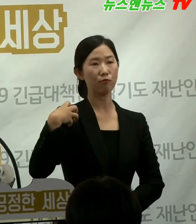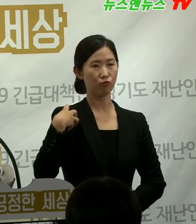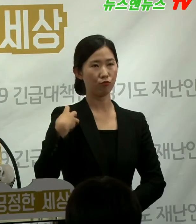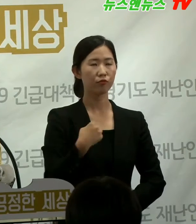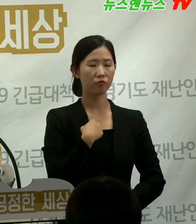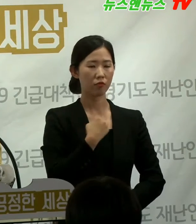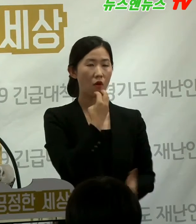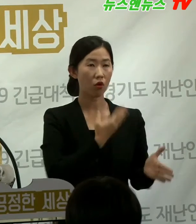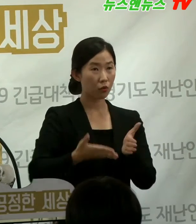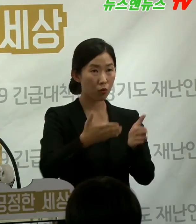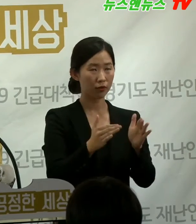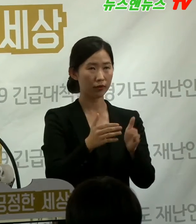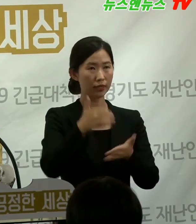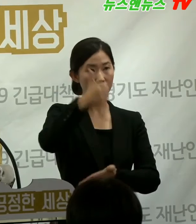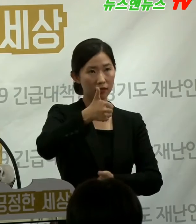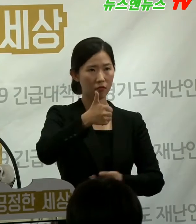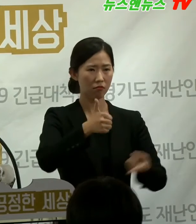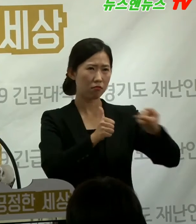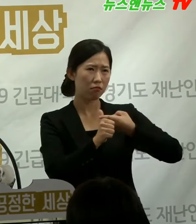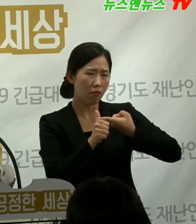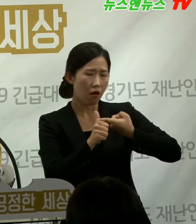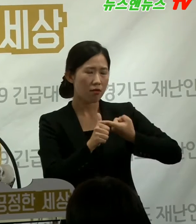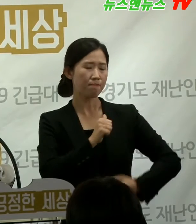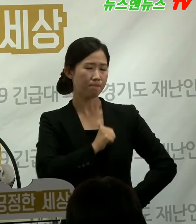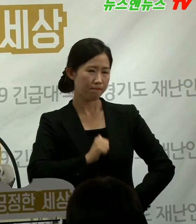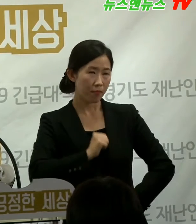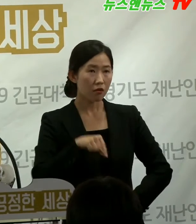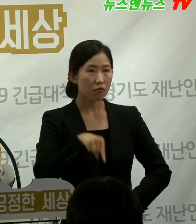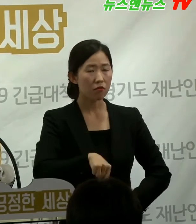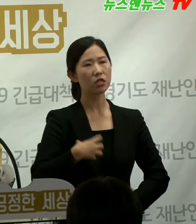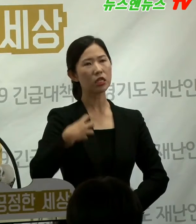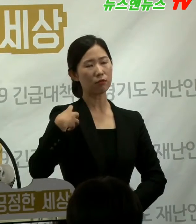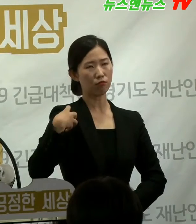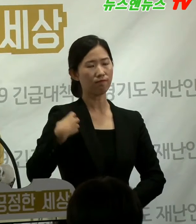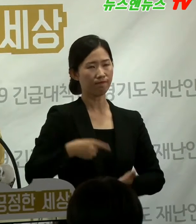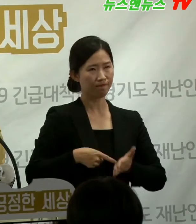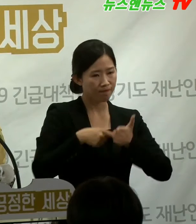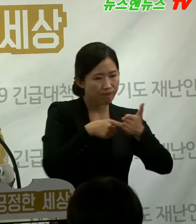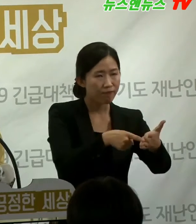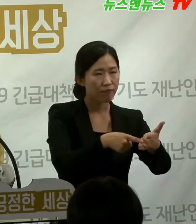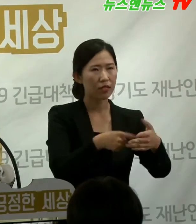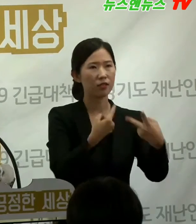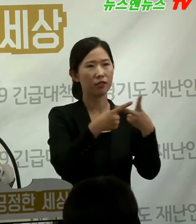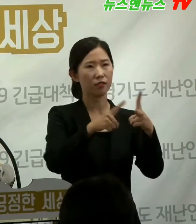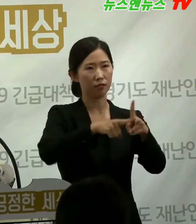감수하고서라도 그 의무를 이행할 수밖에 없다는 점을 양해해 주시길 부탁드립니다.